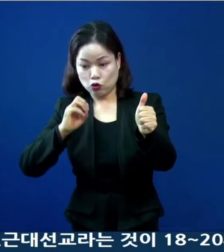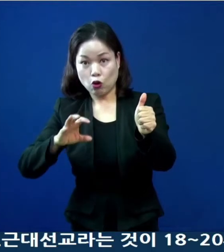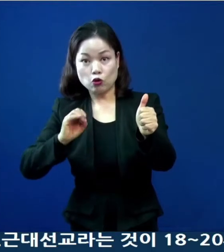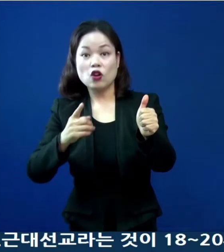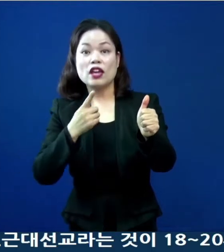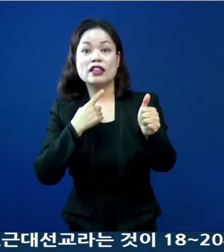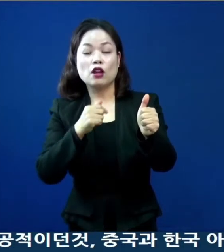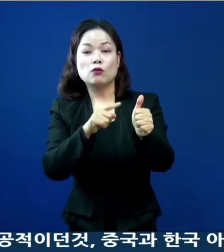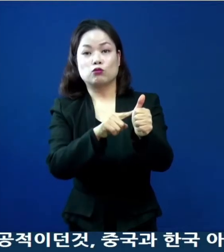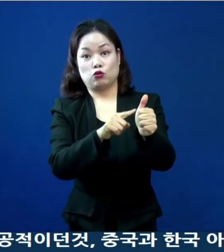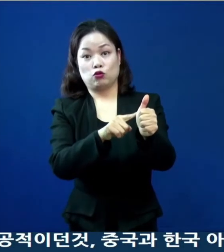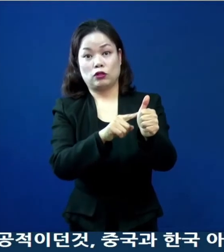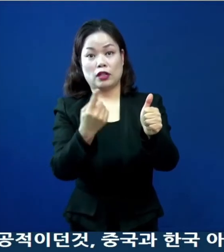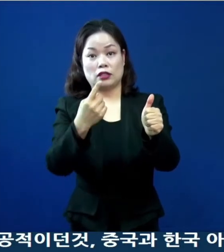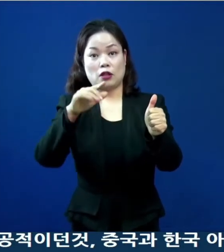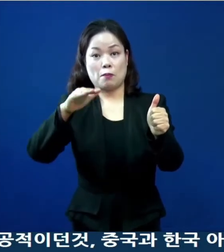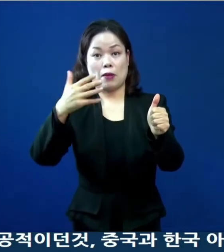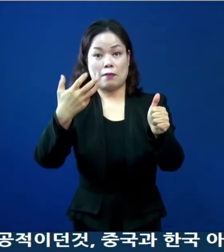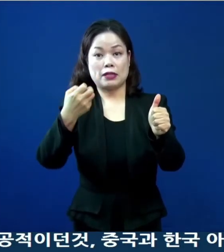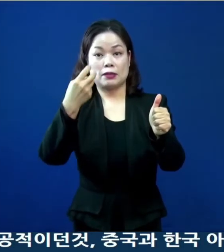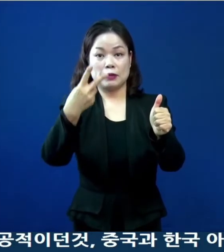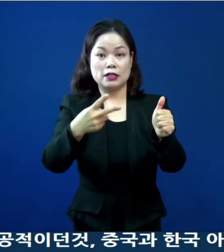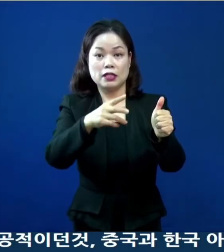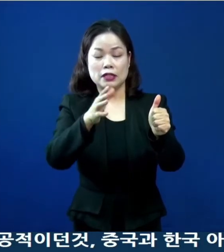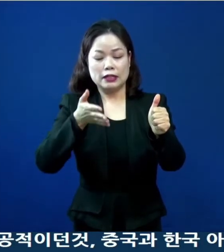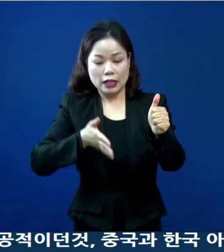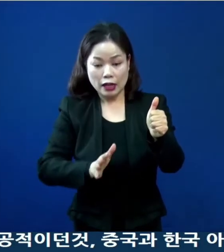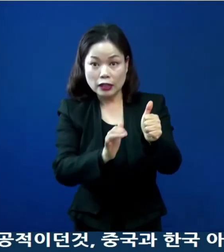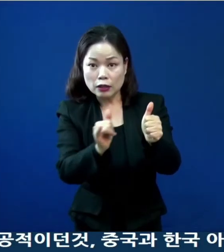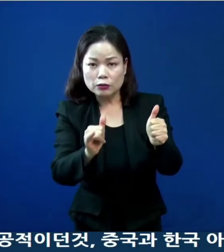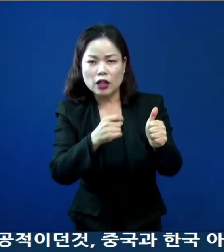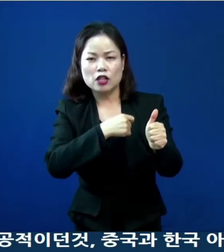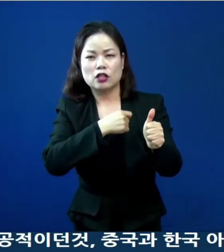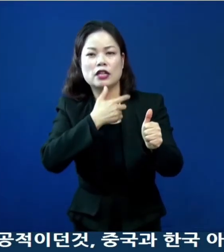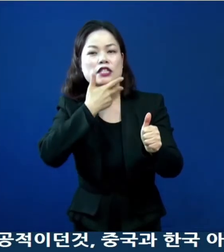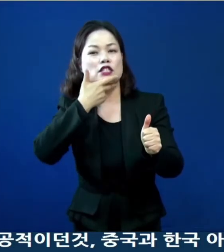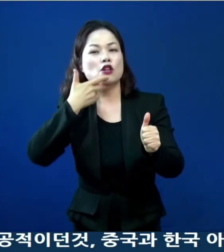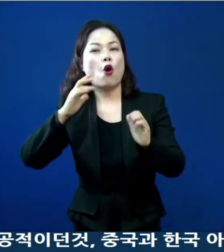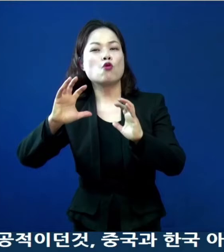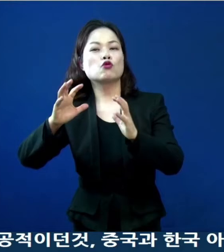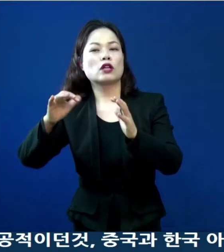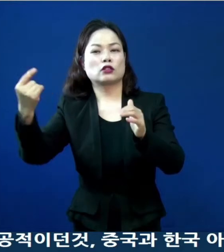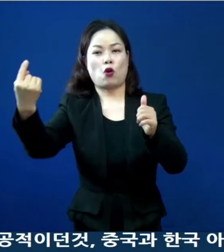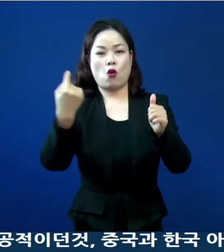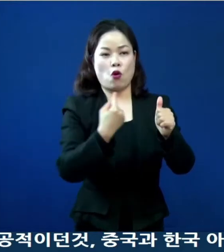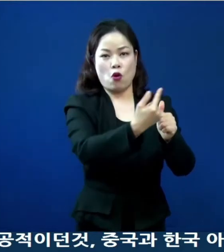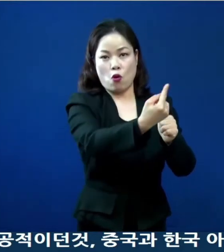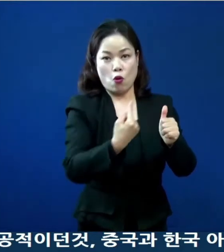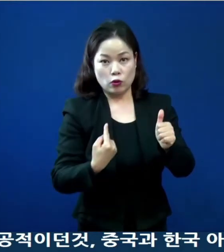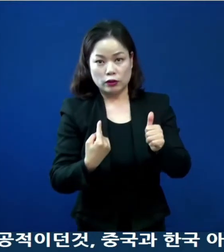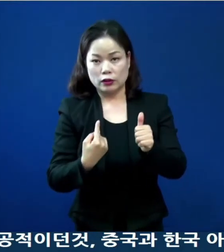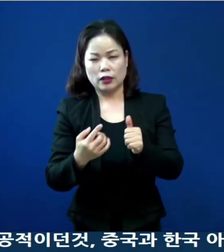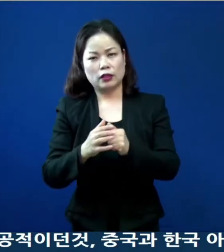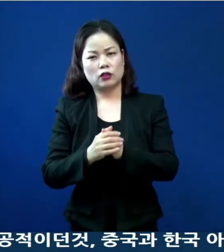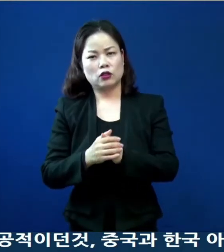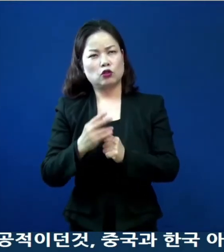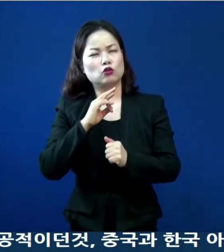선교회를 만드셨던 분입니다. 1832년생인데 영국 분이죠. 1905년까지